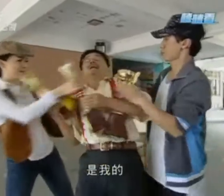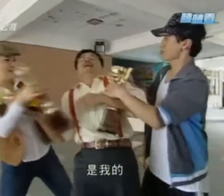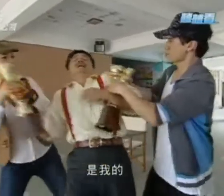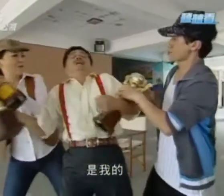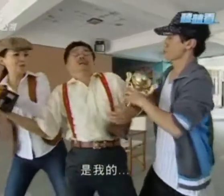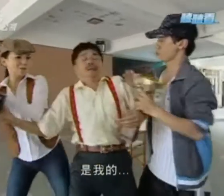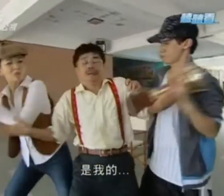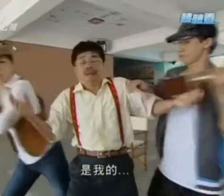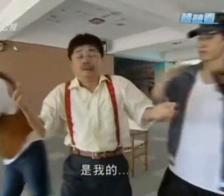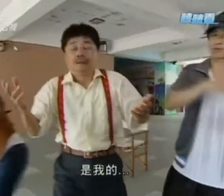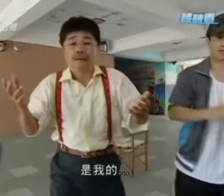比 武，